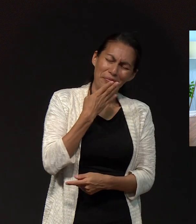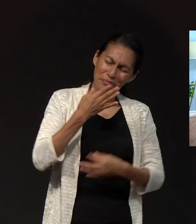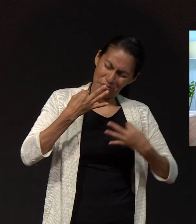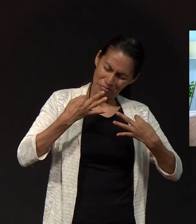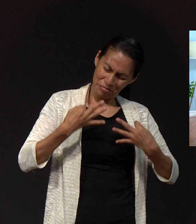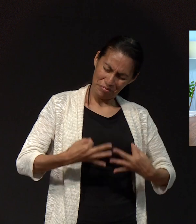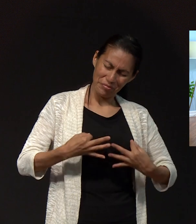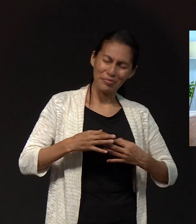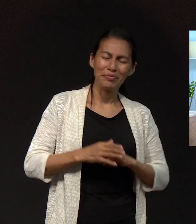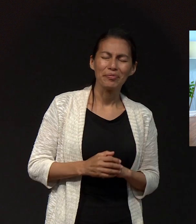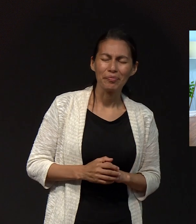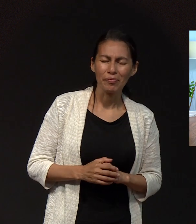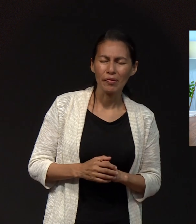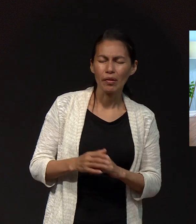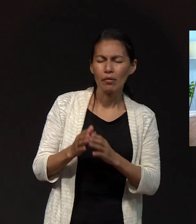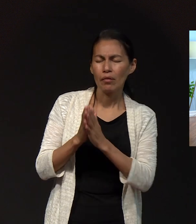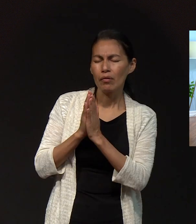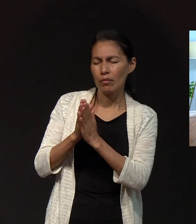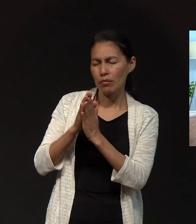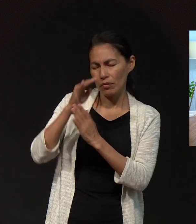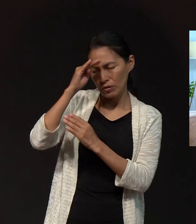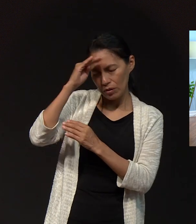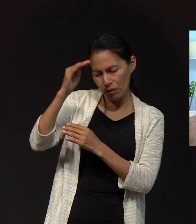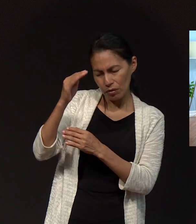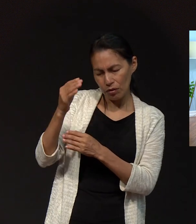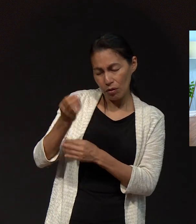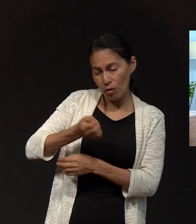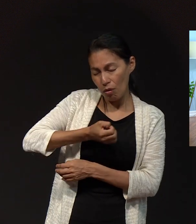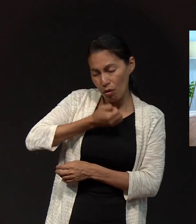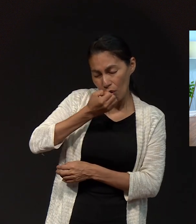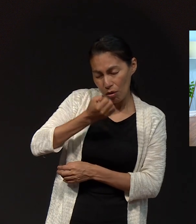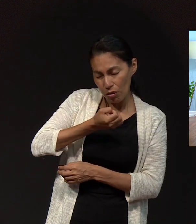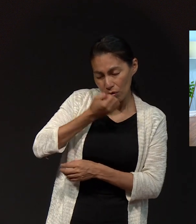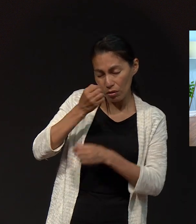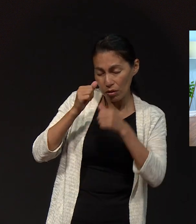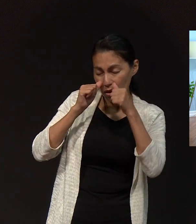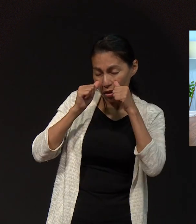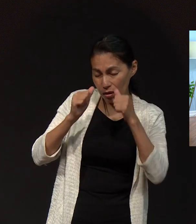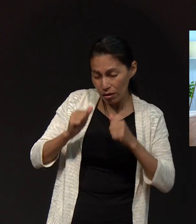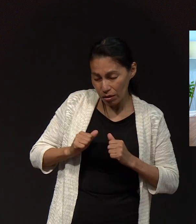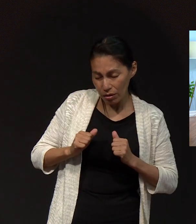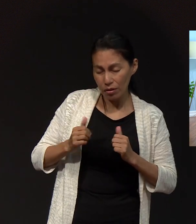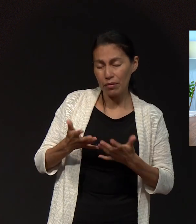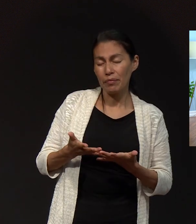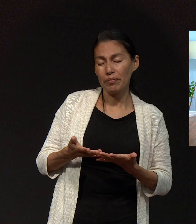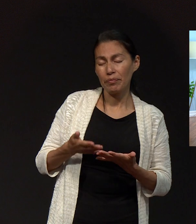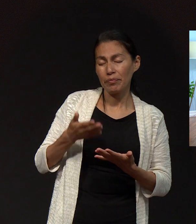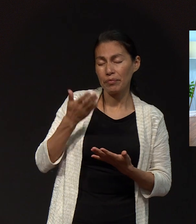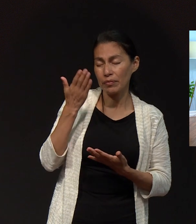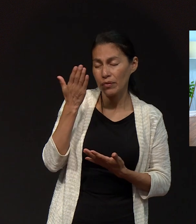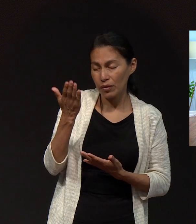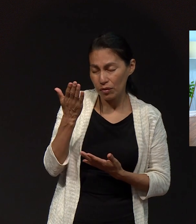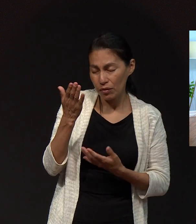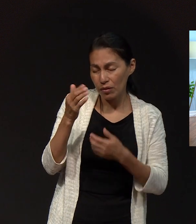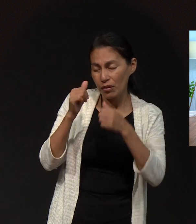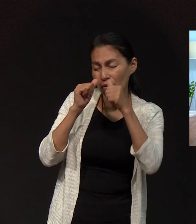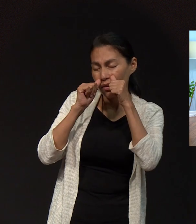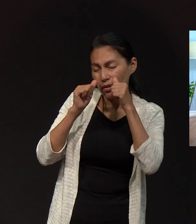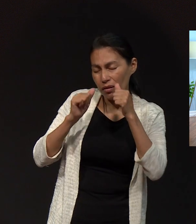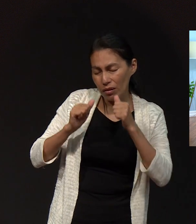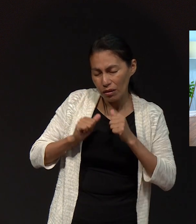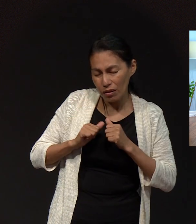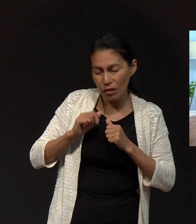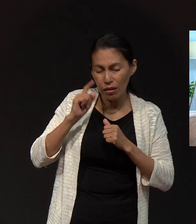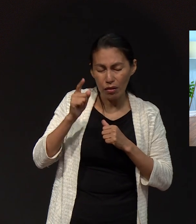nuestro bien Te pedimos Que en esta noche Entonces Señor Escuches nuestras oraciones Escuches nuestras peticiones Y